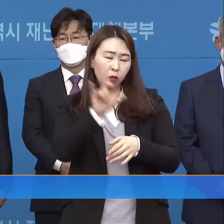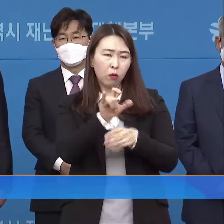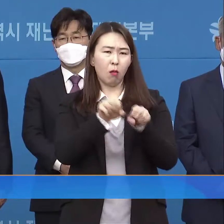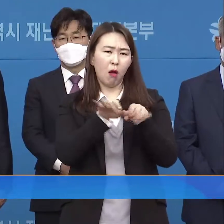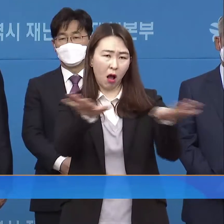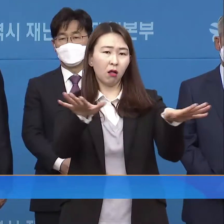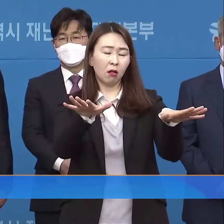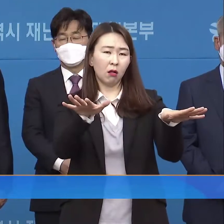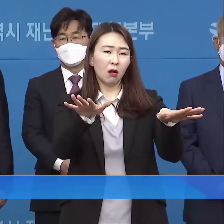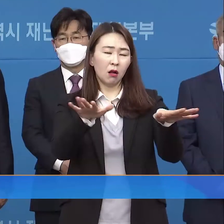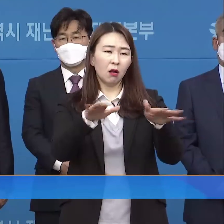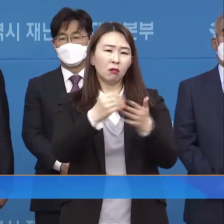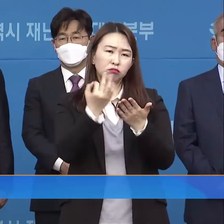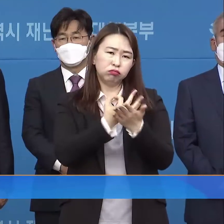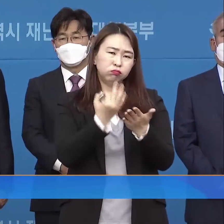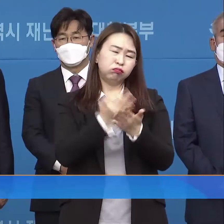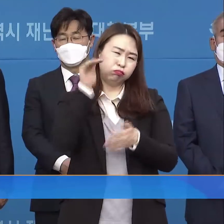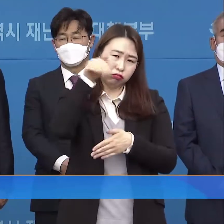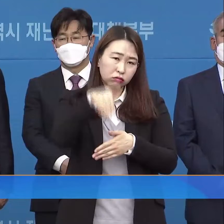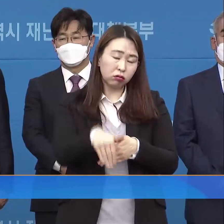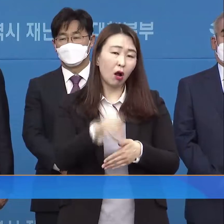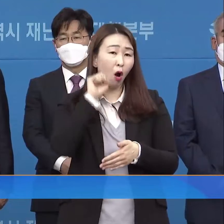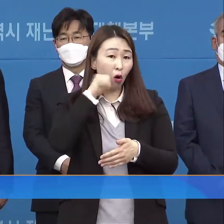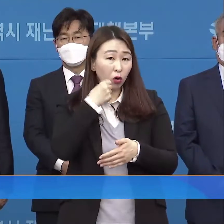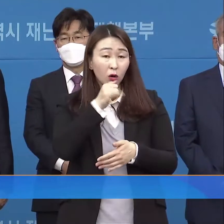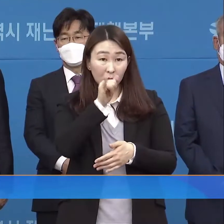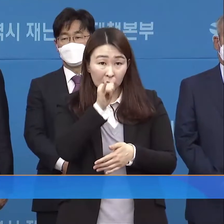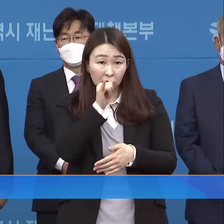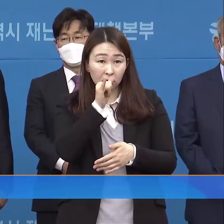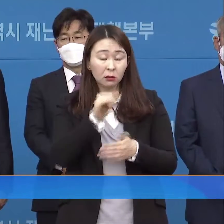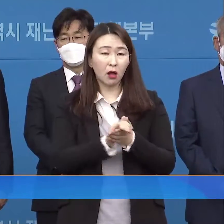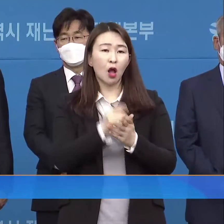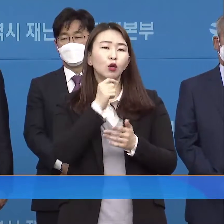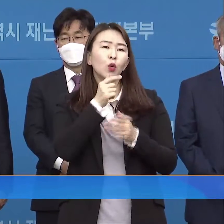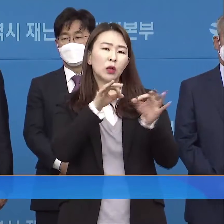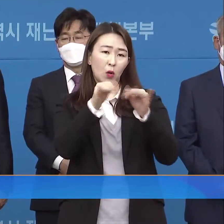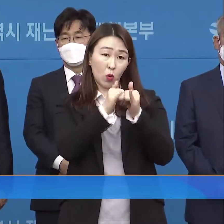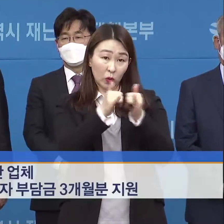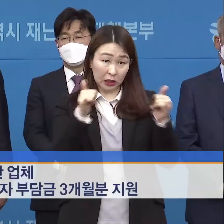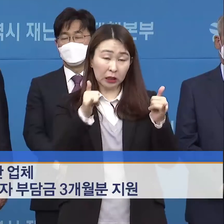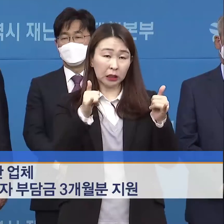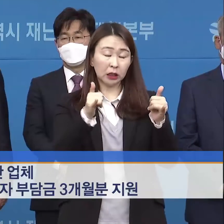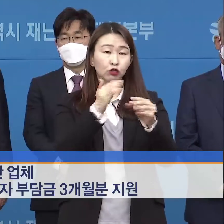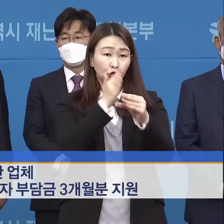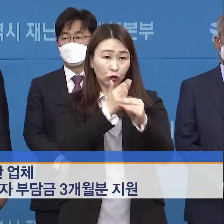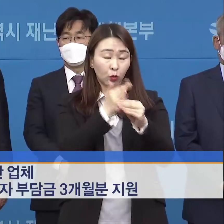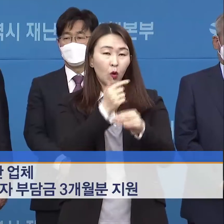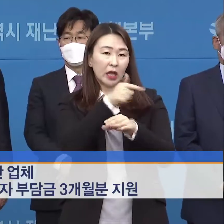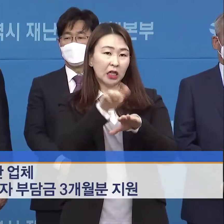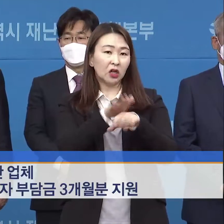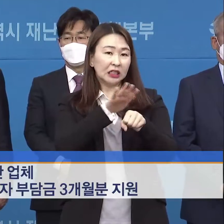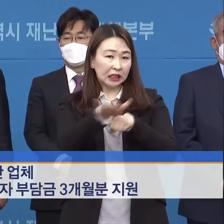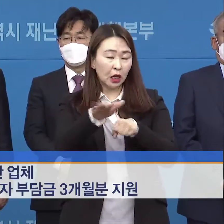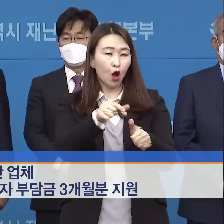코로나19 확산으로 매출 감소 등 어려움을 겪고 있는 소상공인을 대상으로